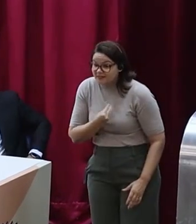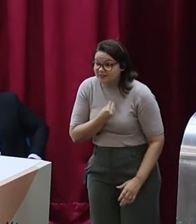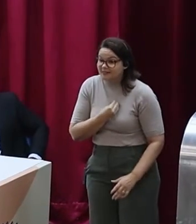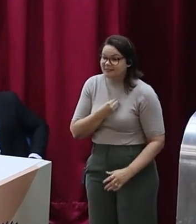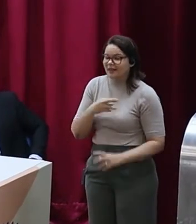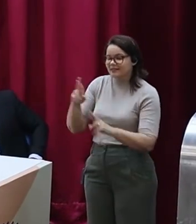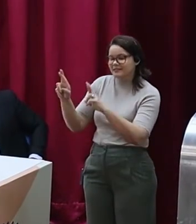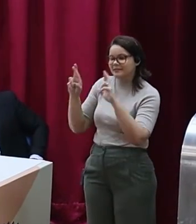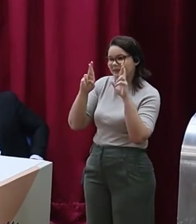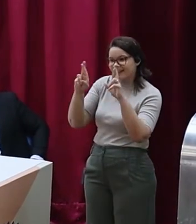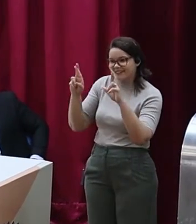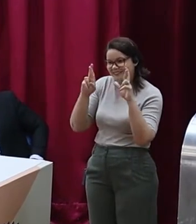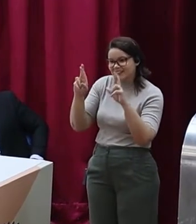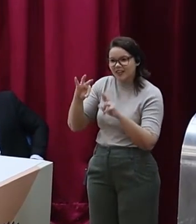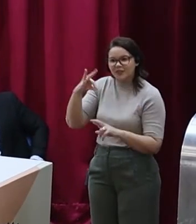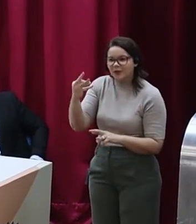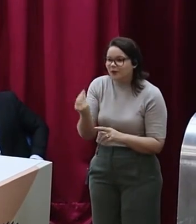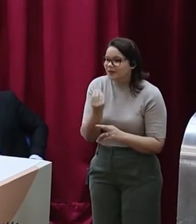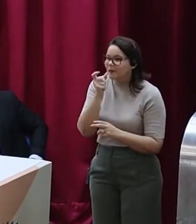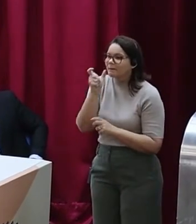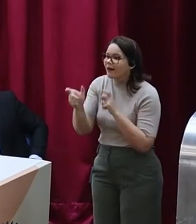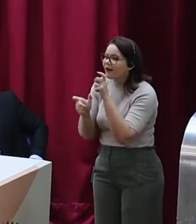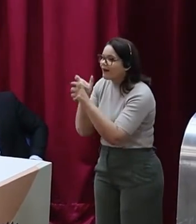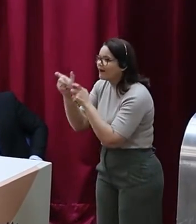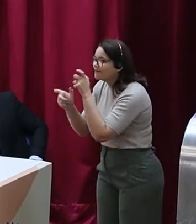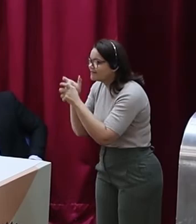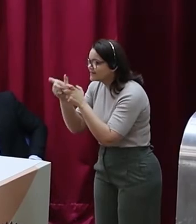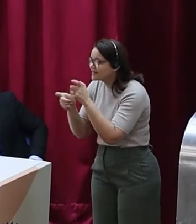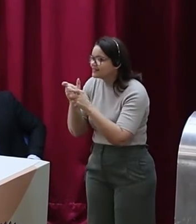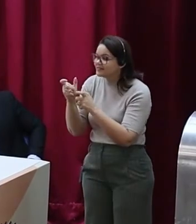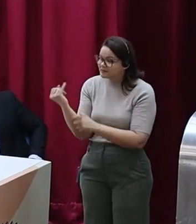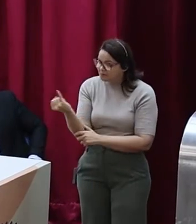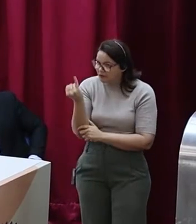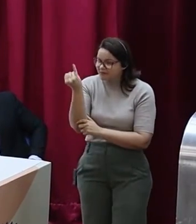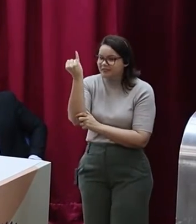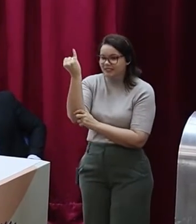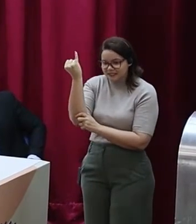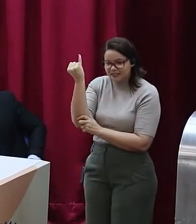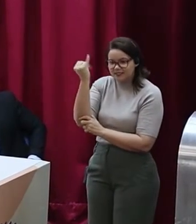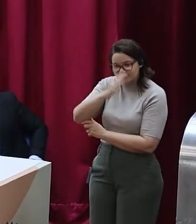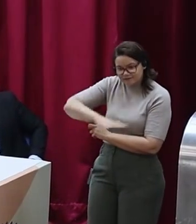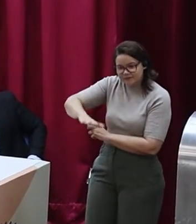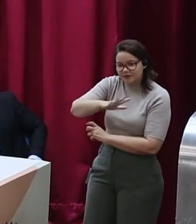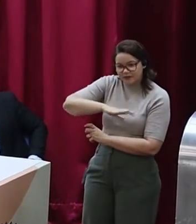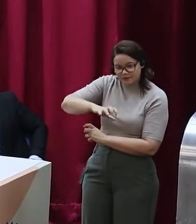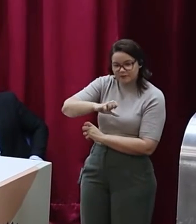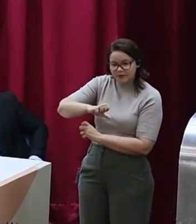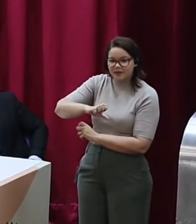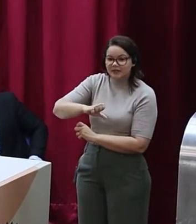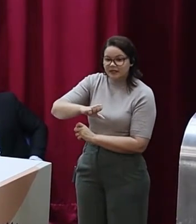e esperança, né? Todas essas palavras que apareceram aqui, de alguma forma ou de outra e outras, né, fazem parte do campo semântico do